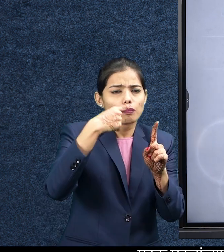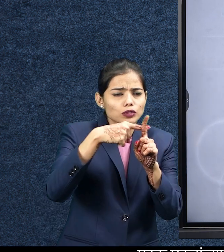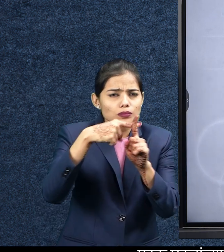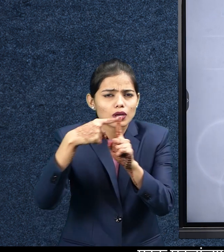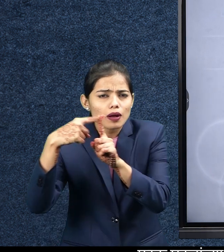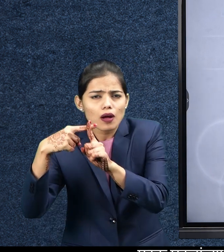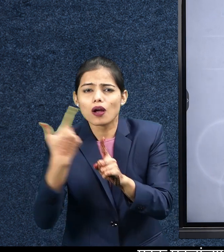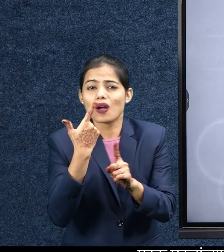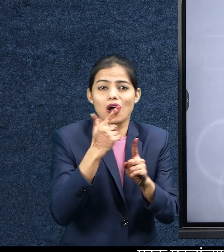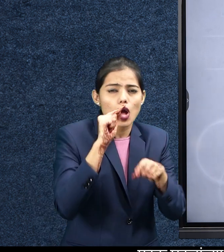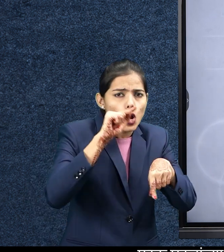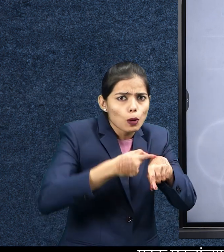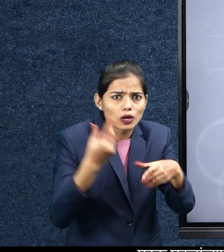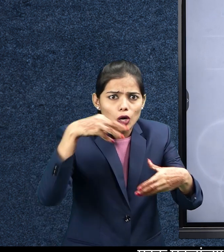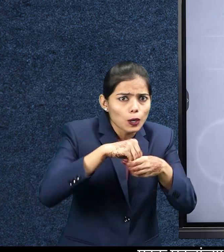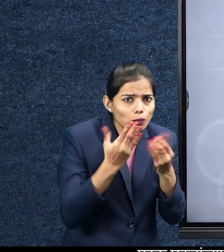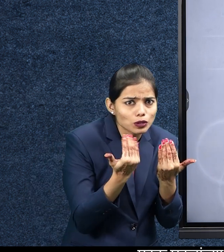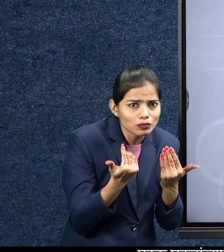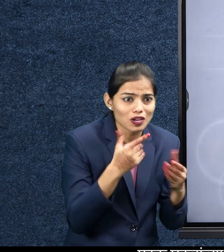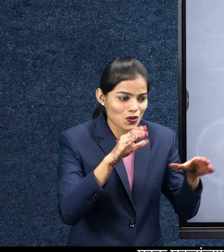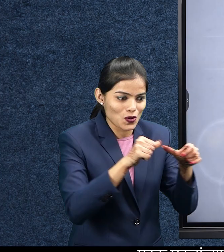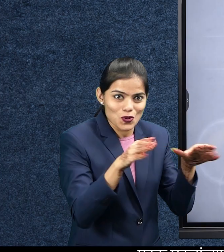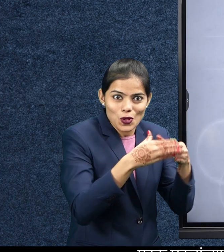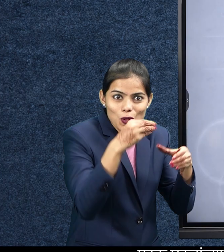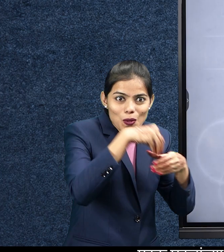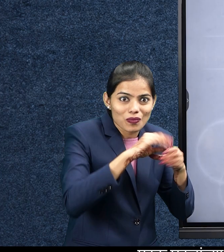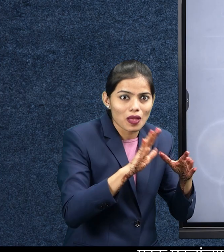पूरक घटनांच्या संभाव्यतेची बेरीज एकसारखी असणे आवश्यक आहे.